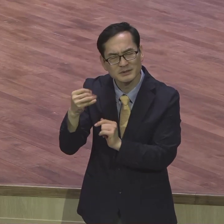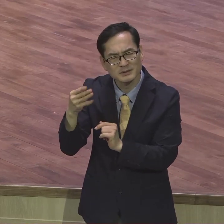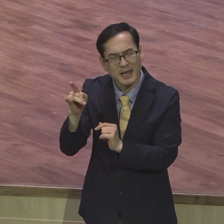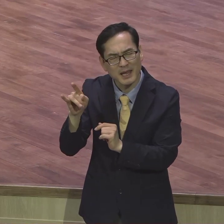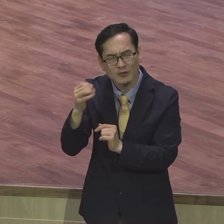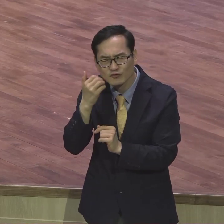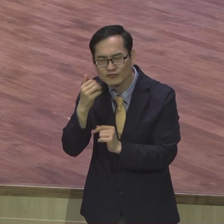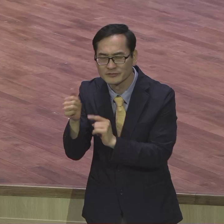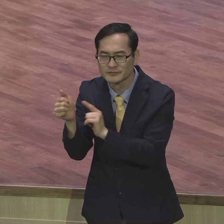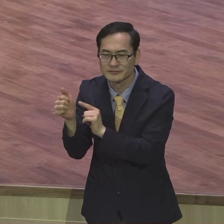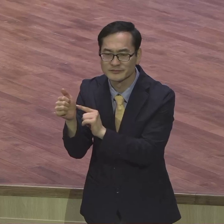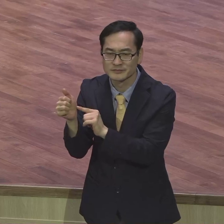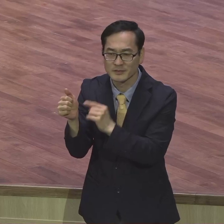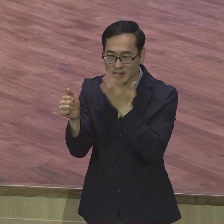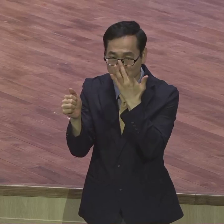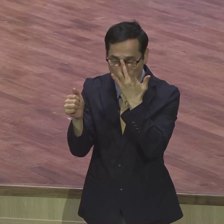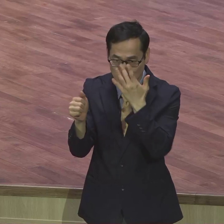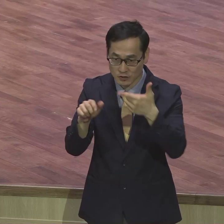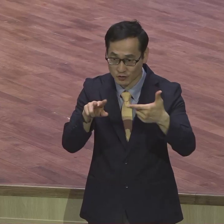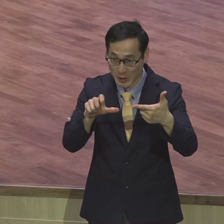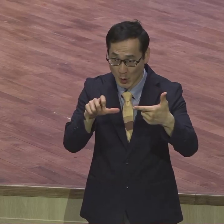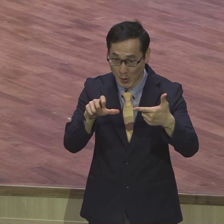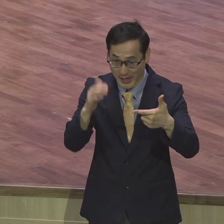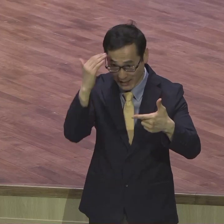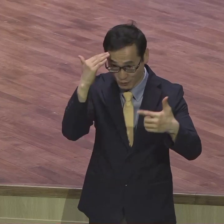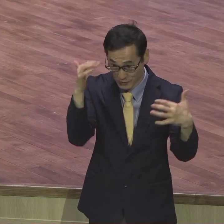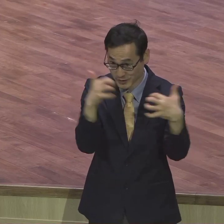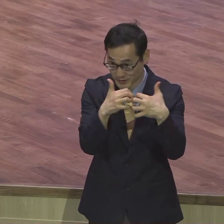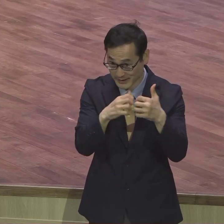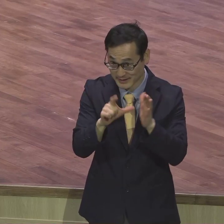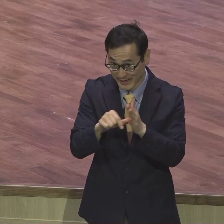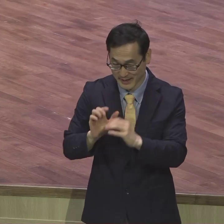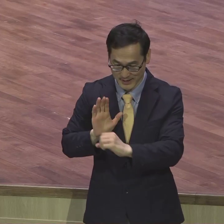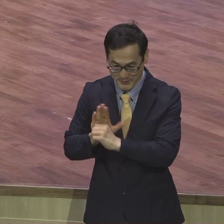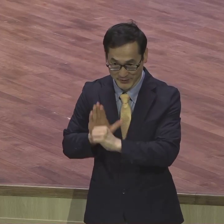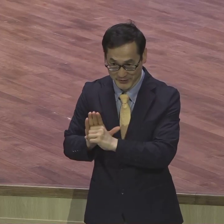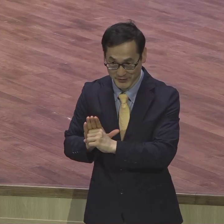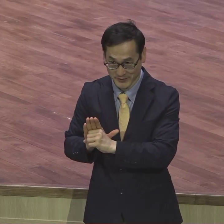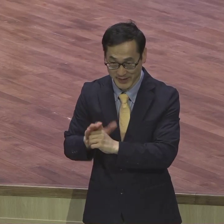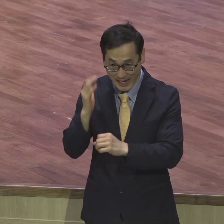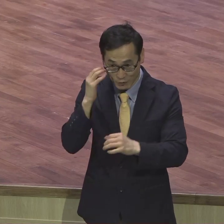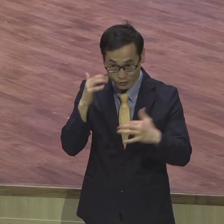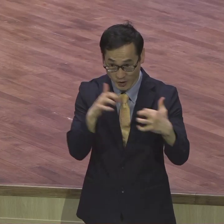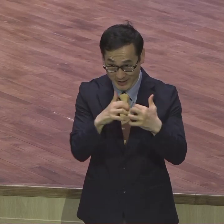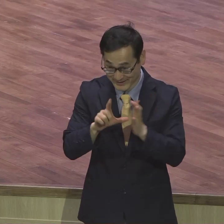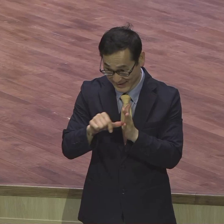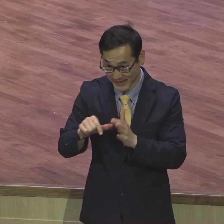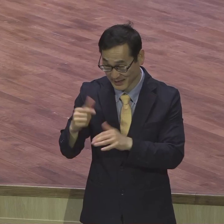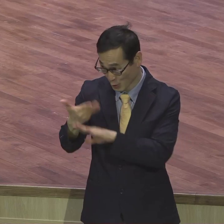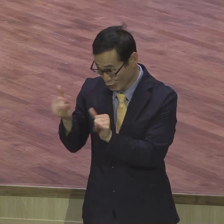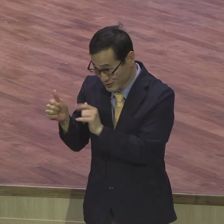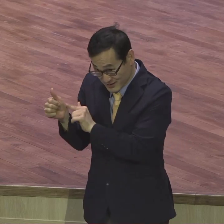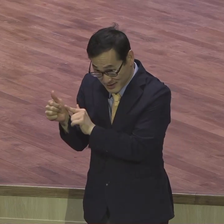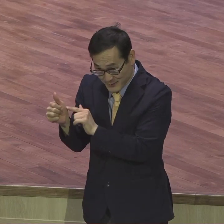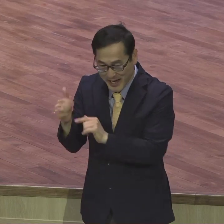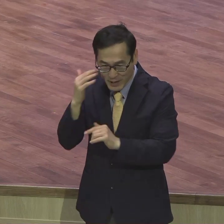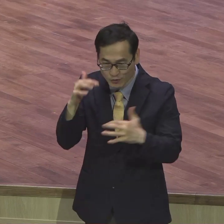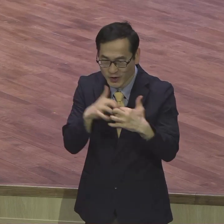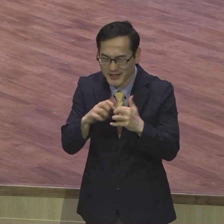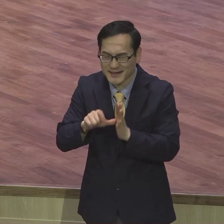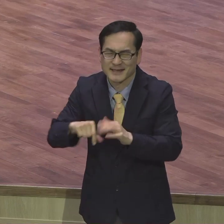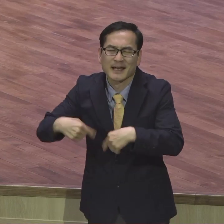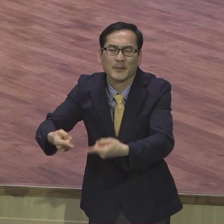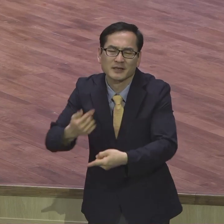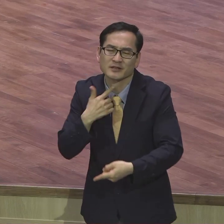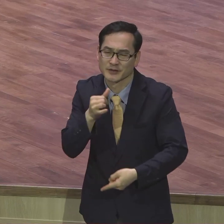우리나라에도 6.25때 해병대로 한국전쟁에 참여했던 분이에요. 이분은